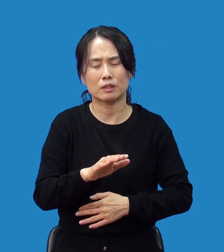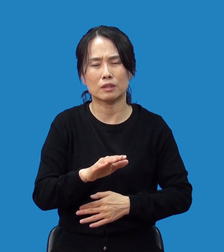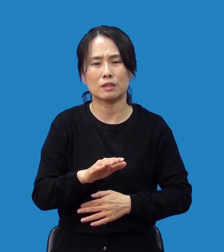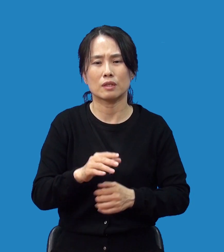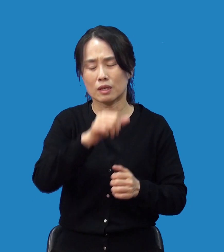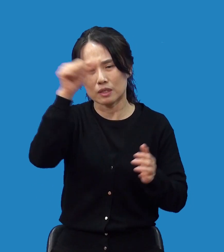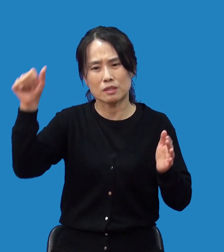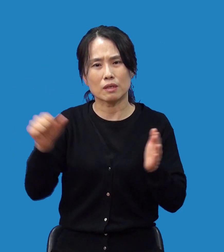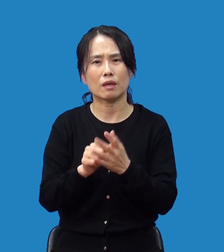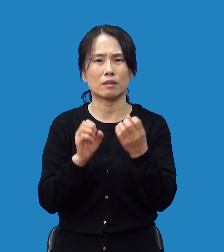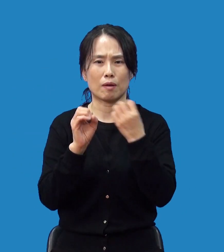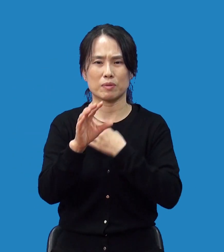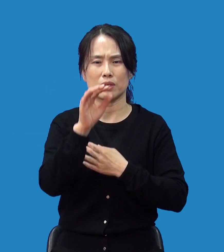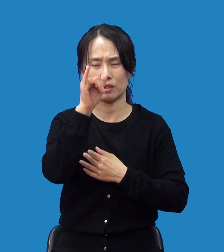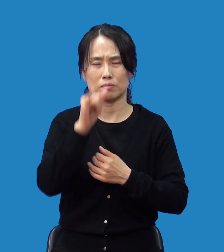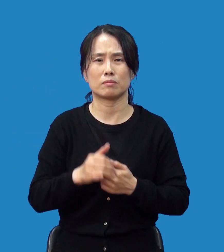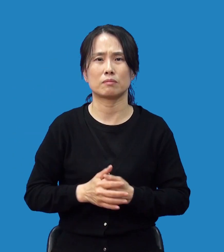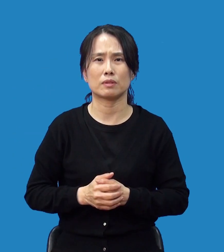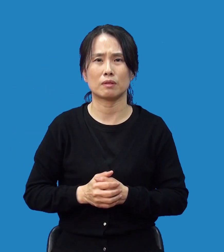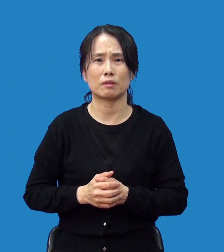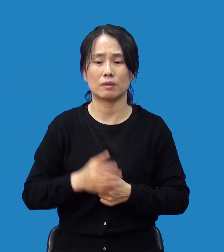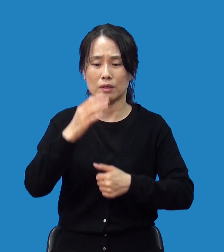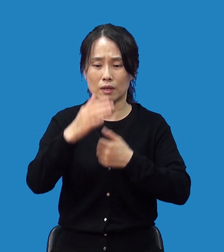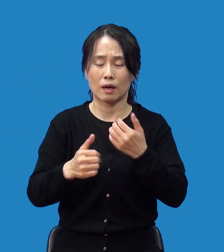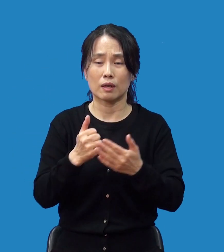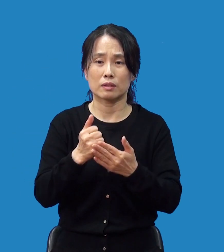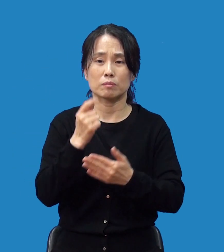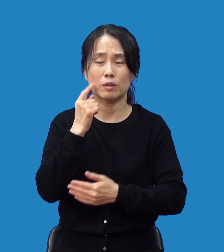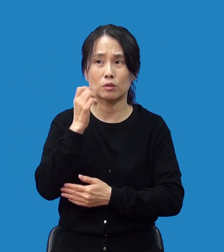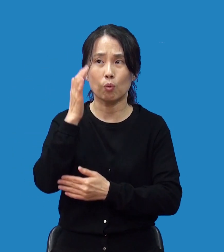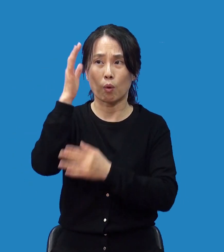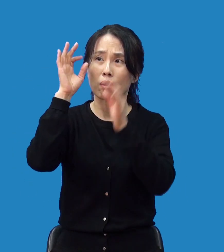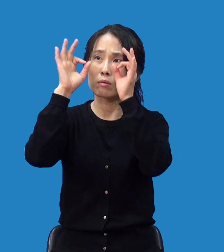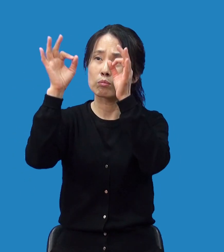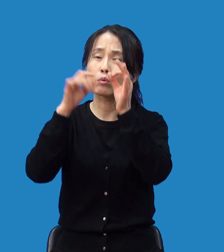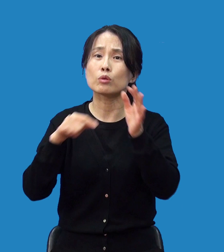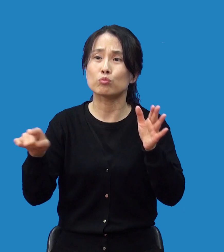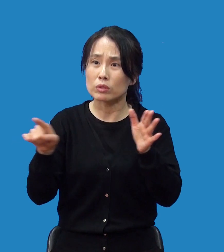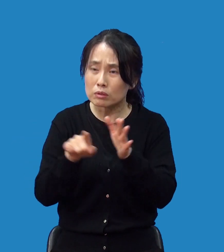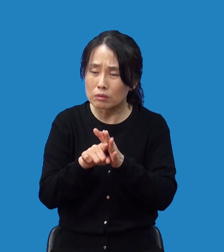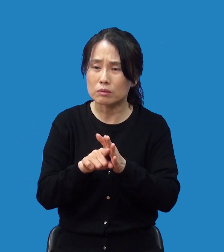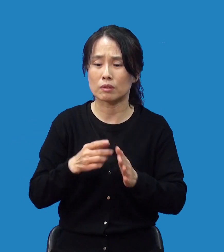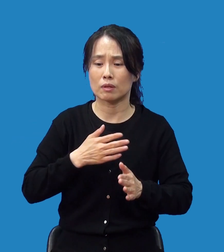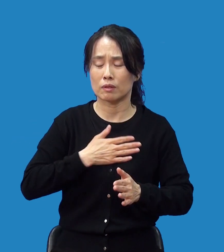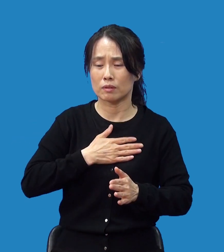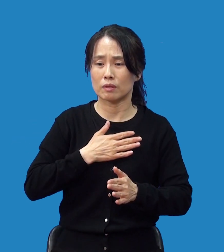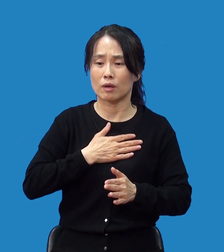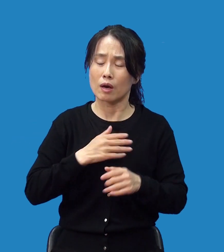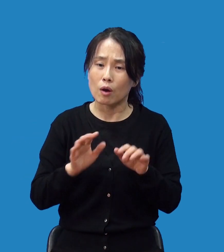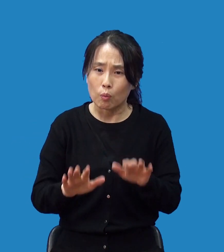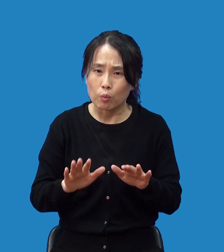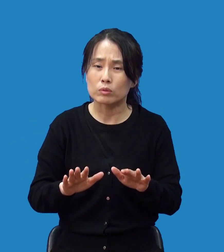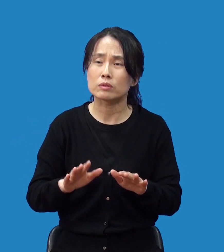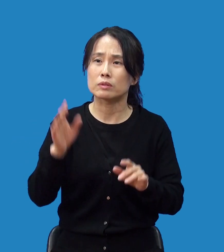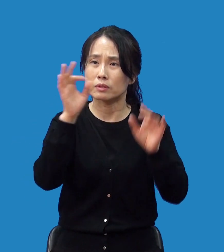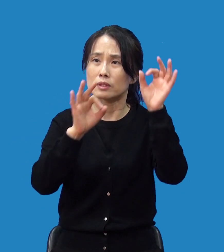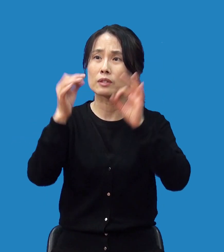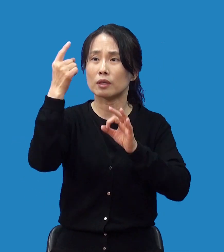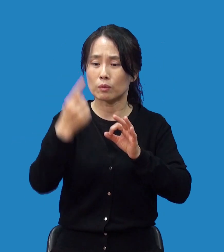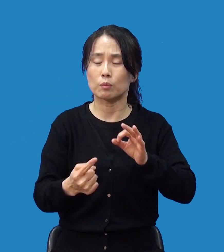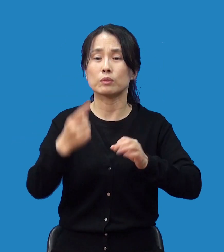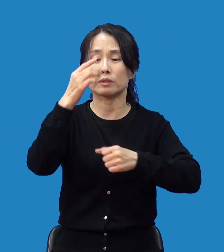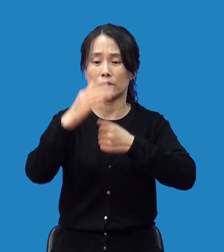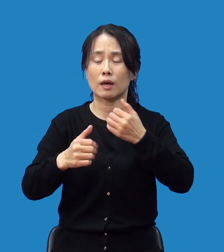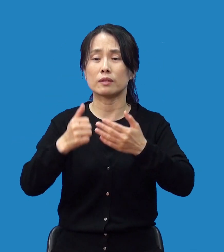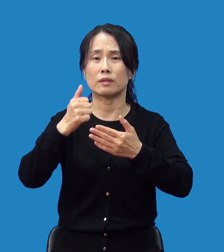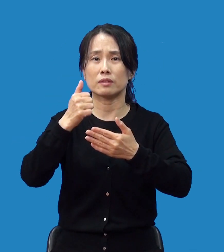자로 살아갑니다. 하나님의 영광을 보려면 내 인생에 찾아오시는, 오늘 우리에게 찾아오시는